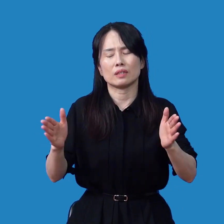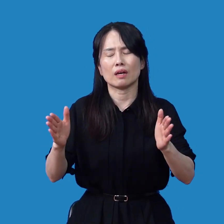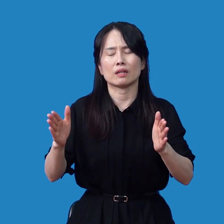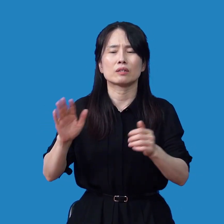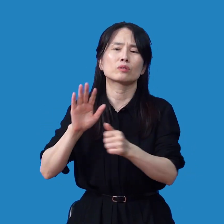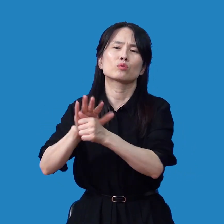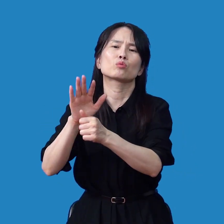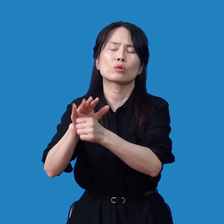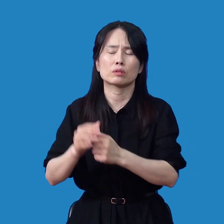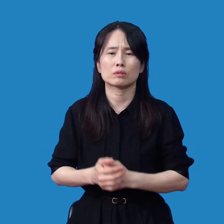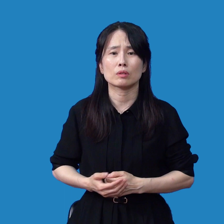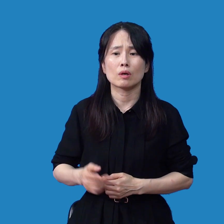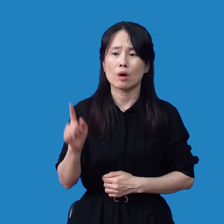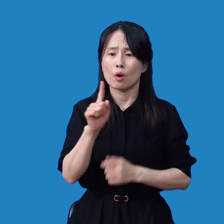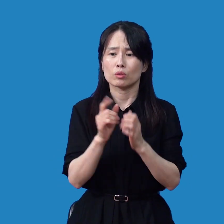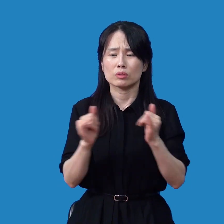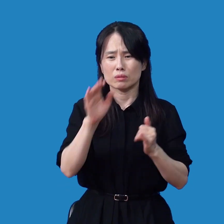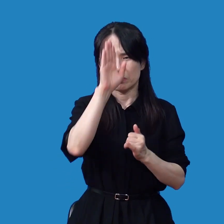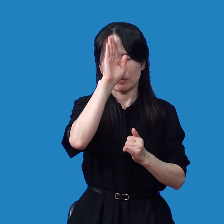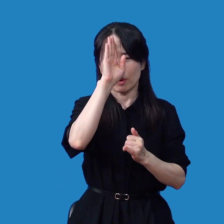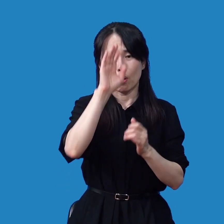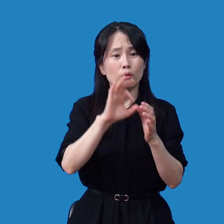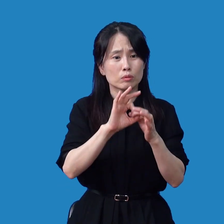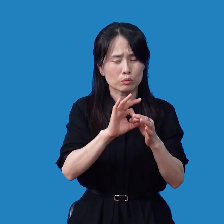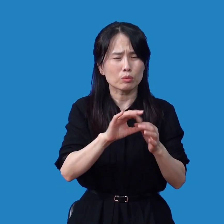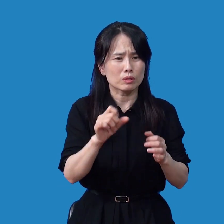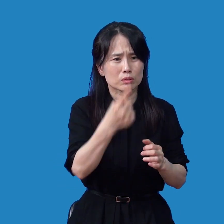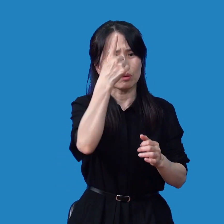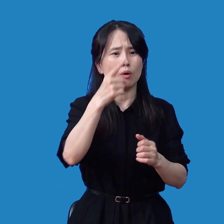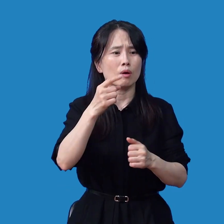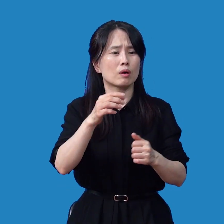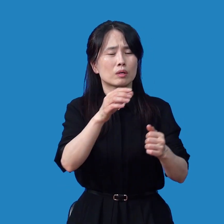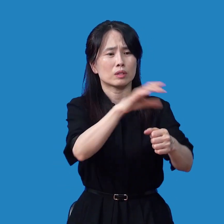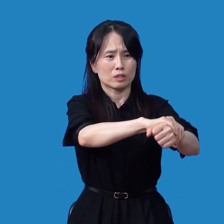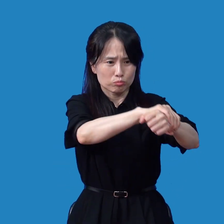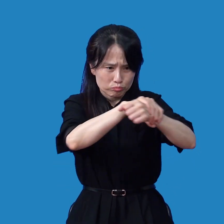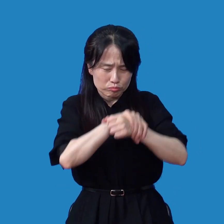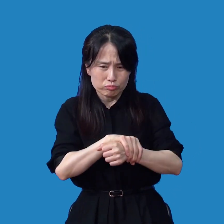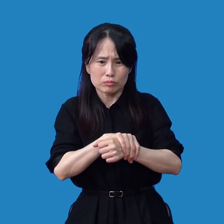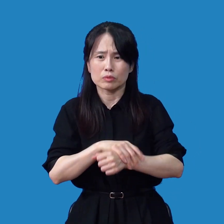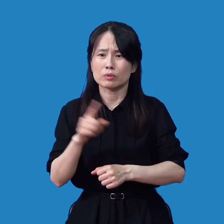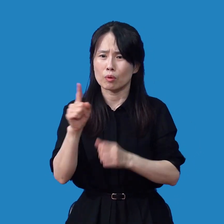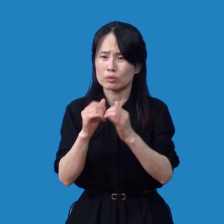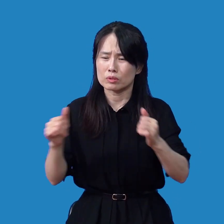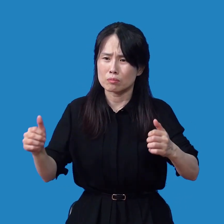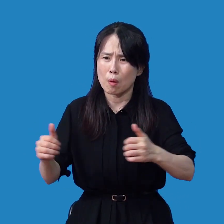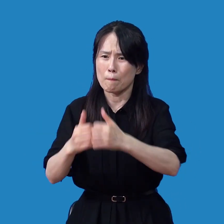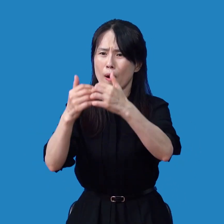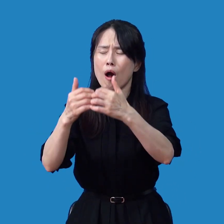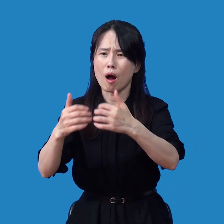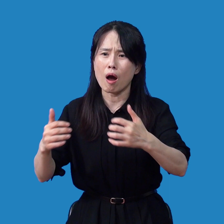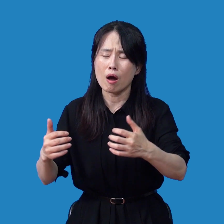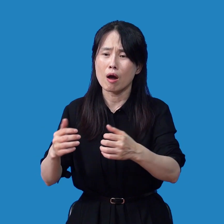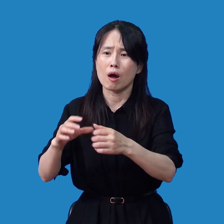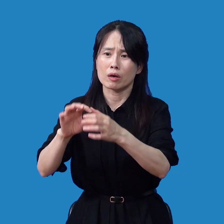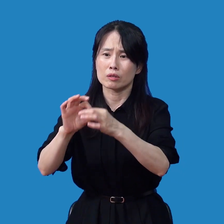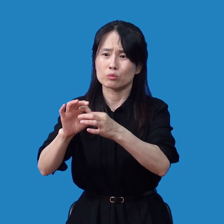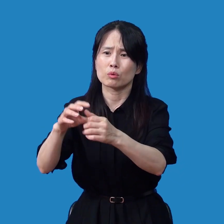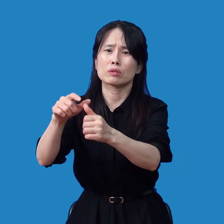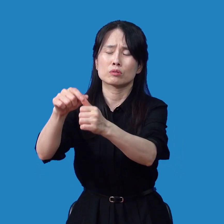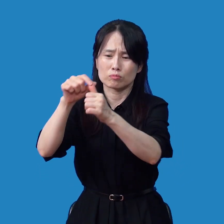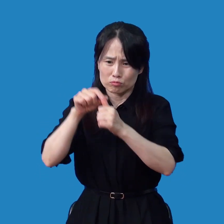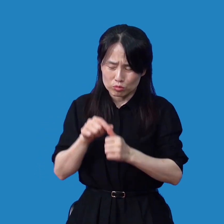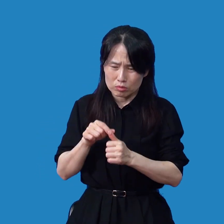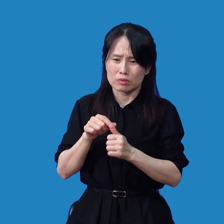어떤 사람은 병을 통해서 하나님이 끄집어내시고, 어떤 사람은 사고를 통해서 끄집어내시고, 어떤 사람은 경제적인